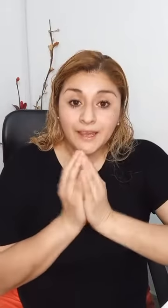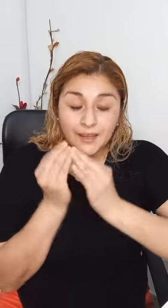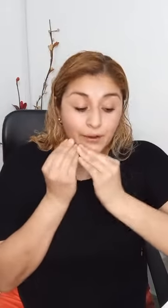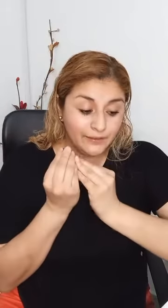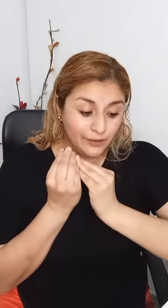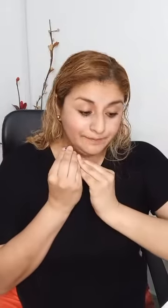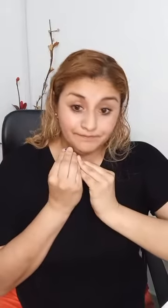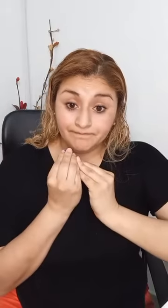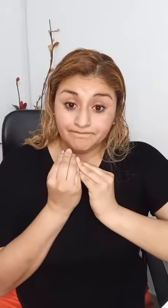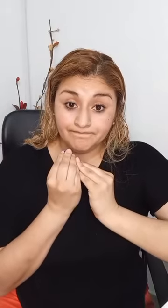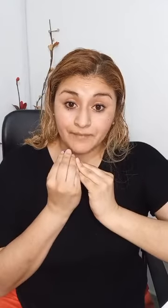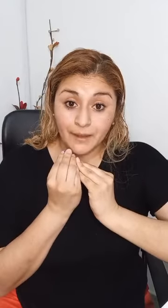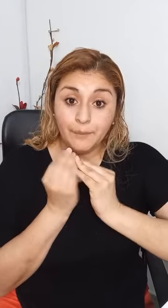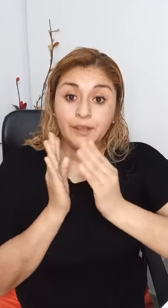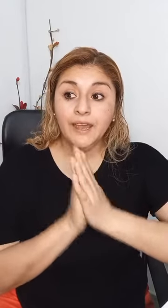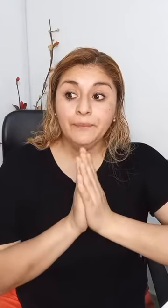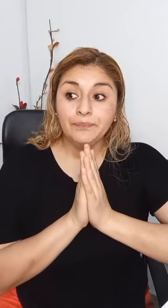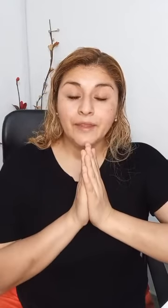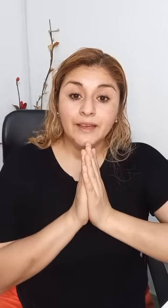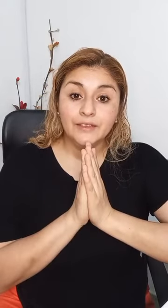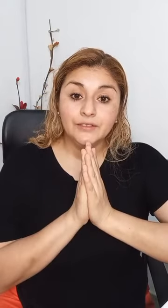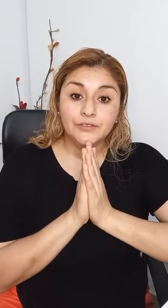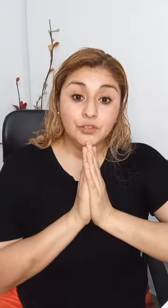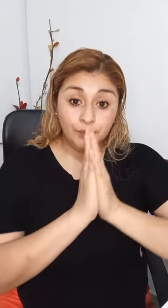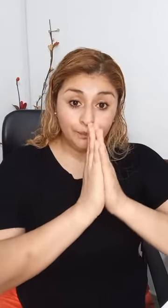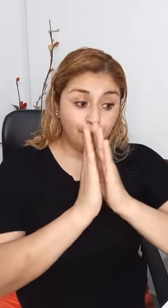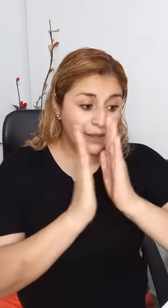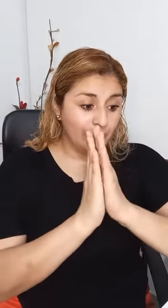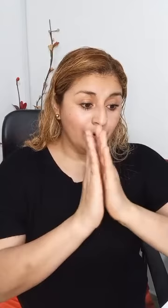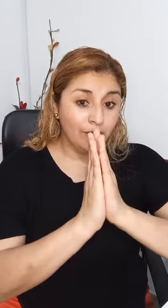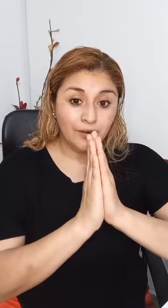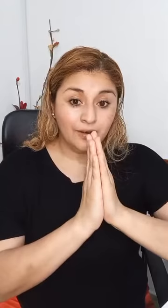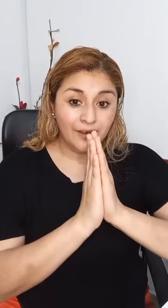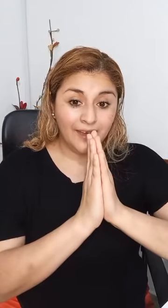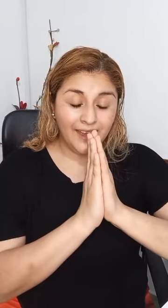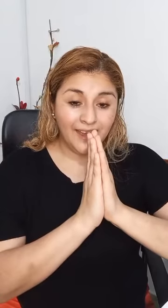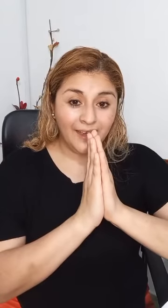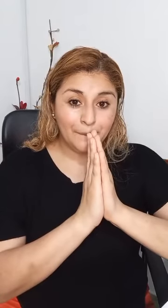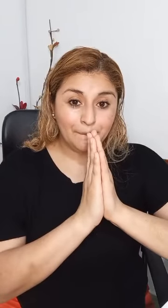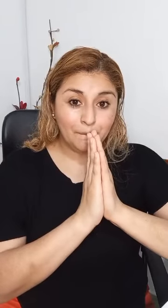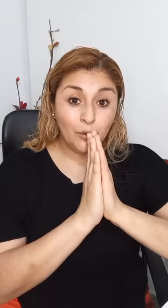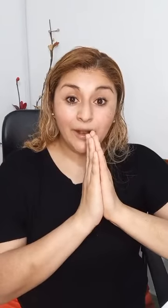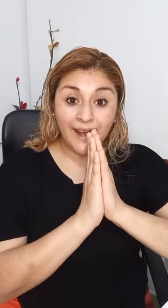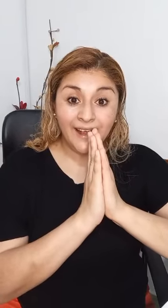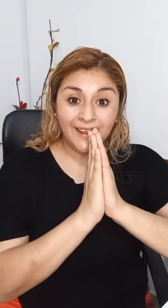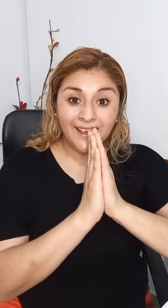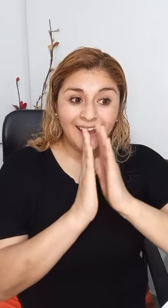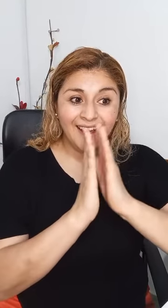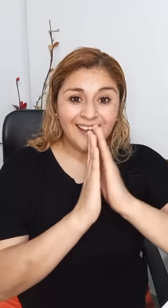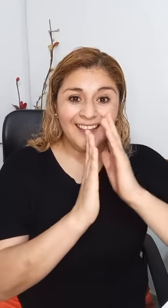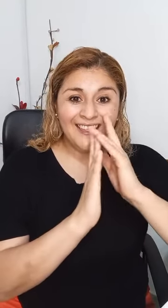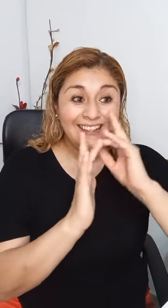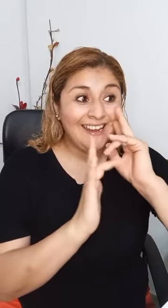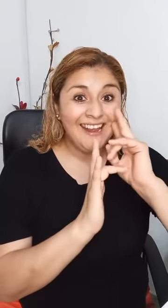¿Por qué digo esto? Porque yo puedo buscar